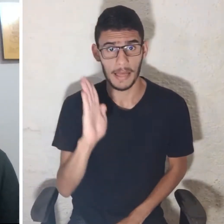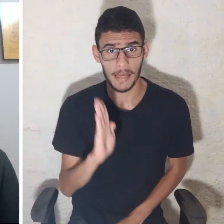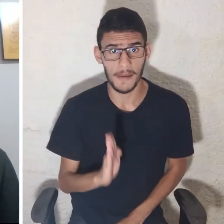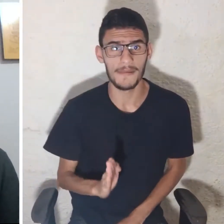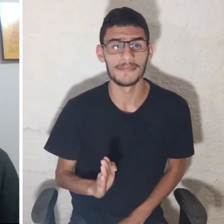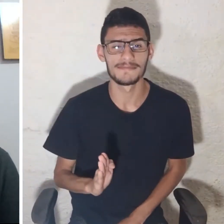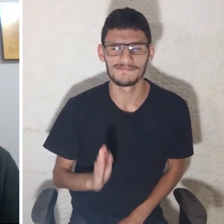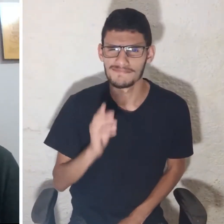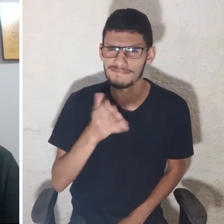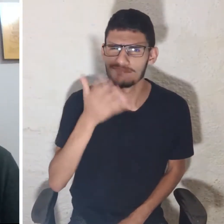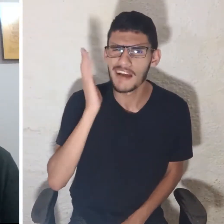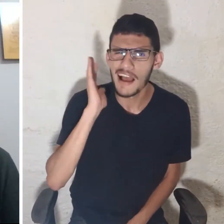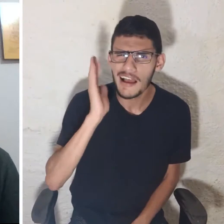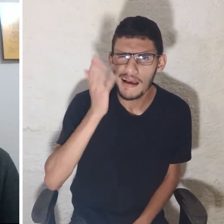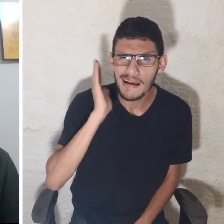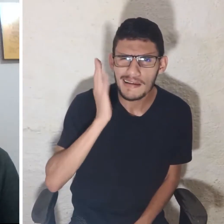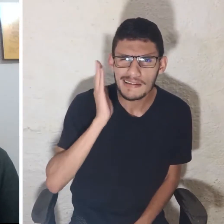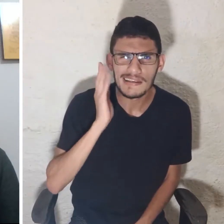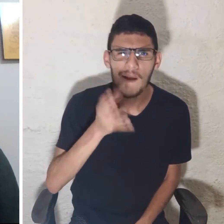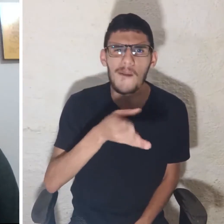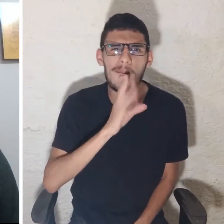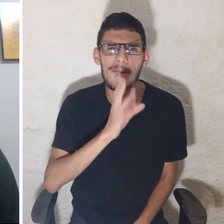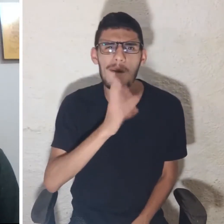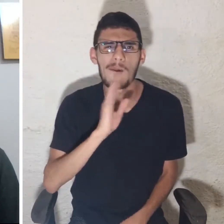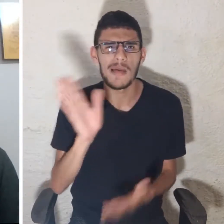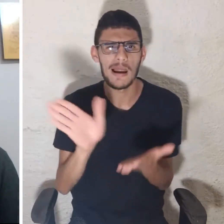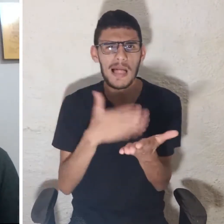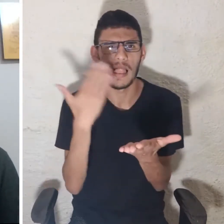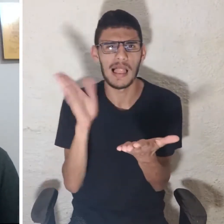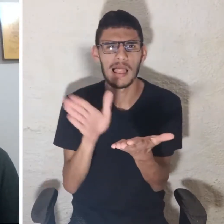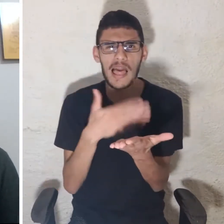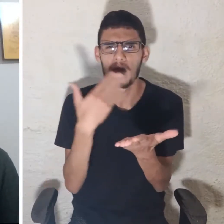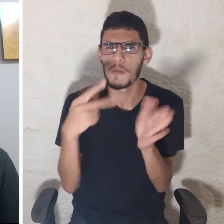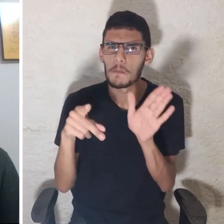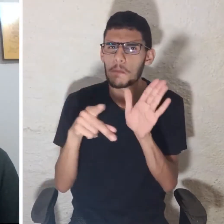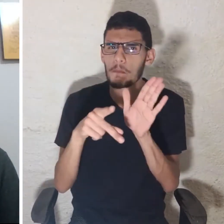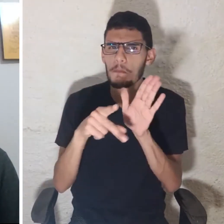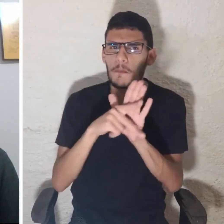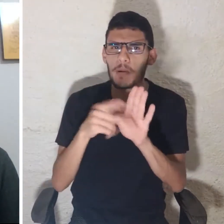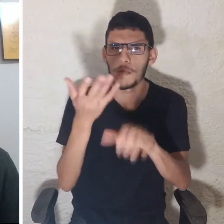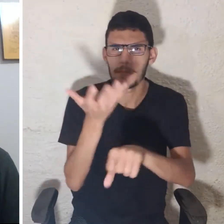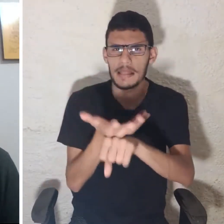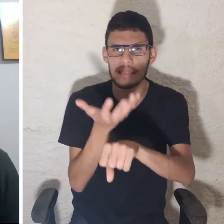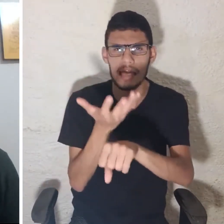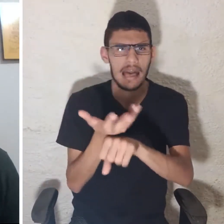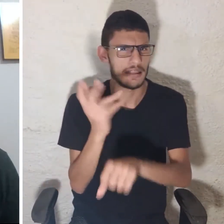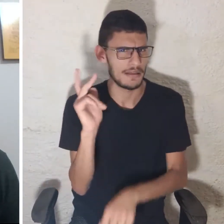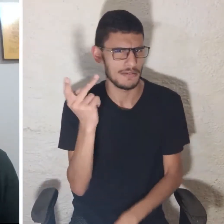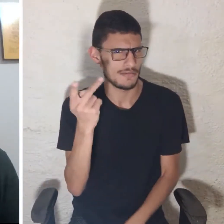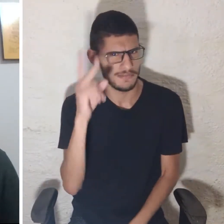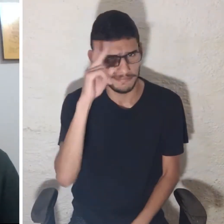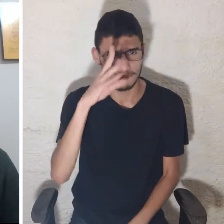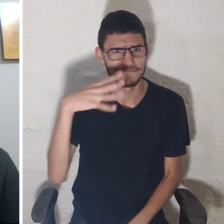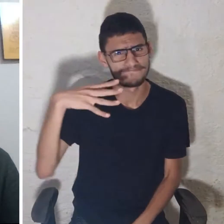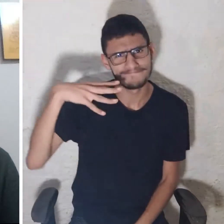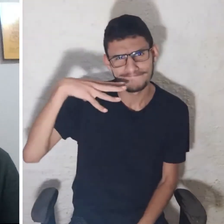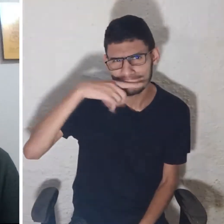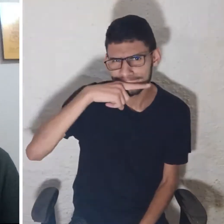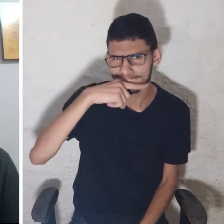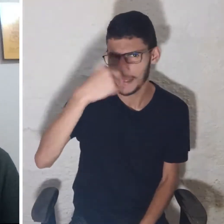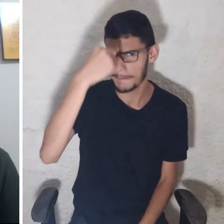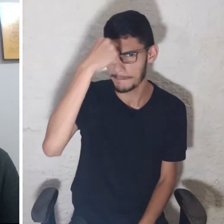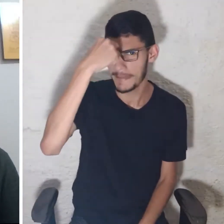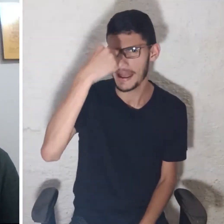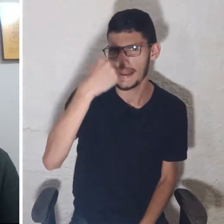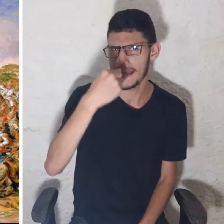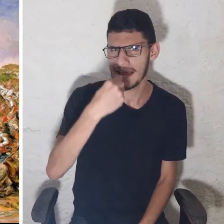Brasil. Você provavelmente já viu em livros de história, né? Você já deve ter se deparado com